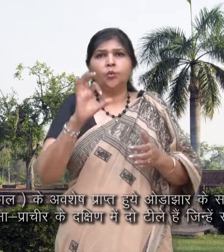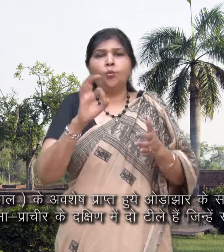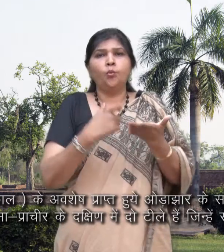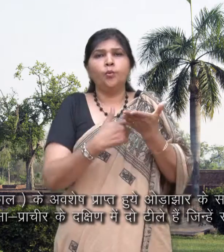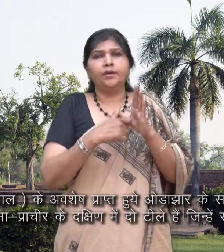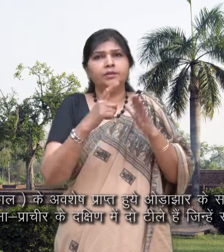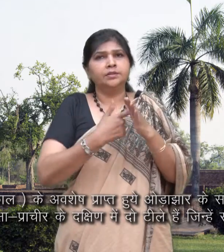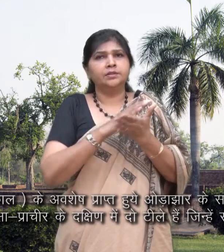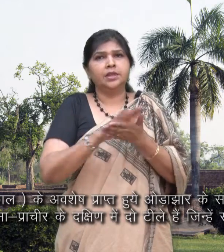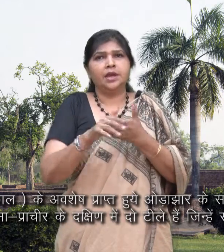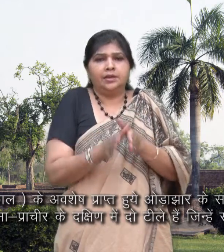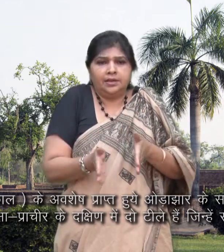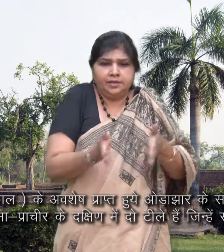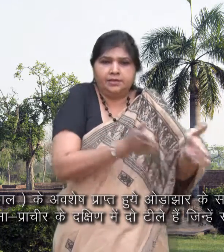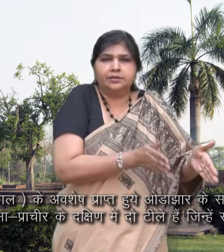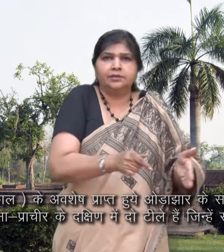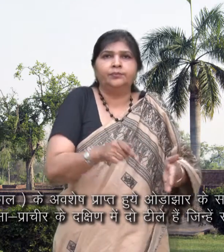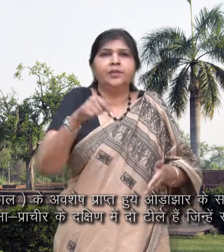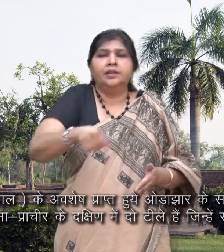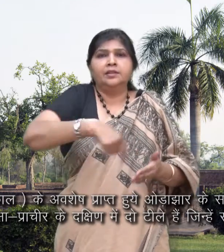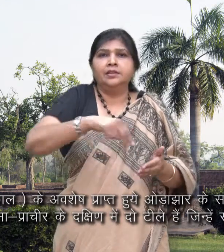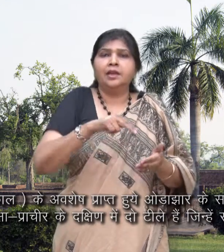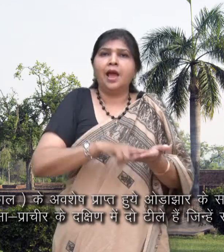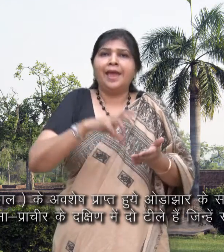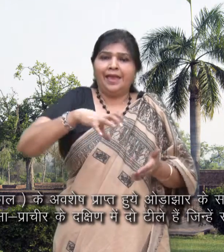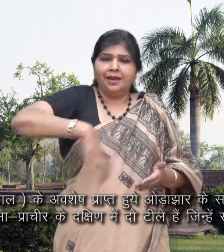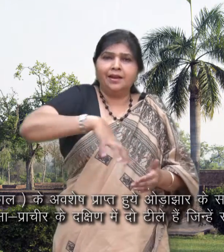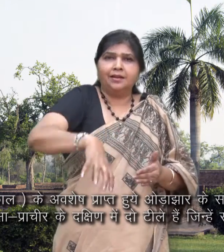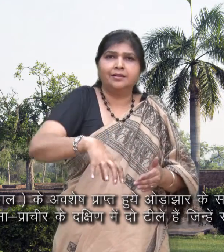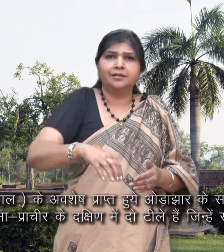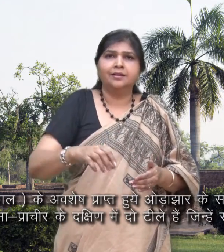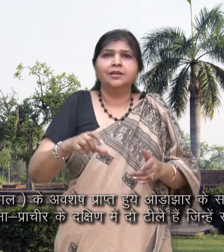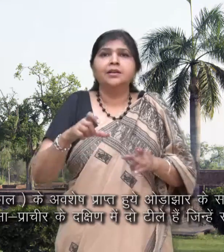ओढ़ाझार के समीप तथा नगर की दक्षिणी रक्षा प्राचीर के दक्षिण में